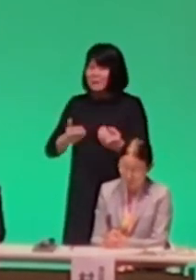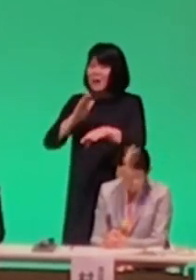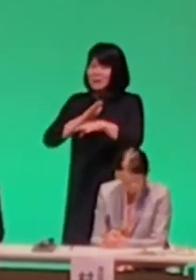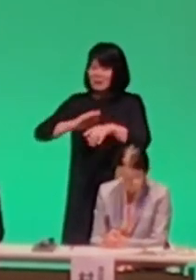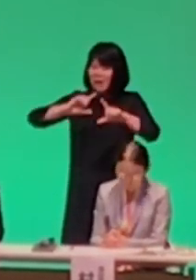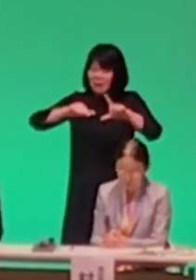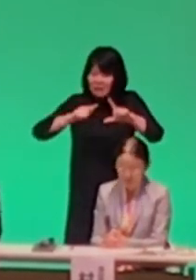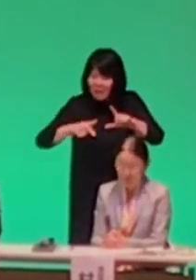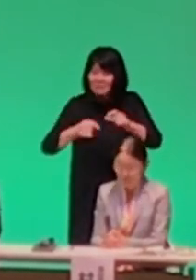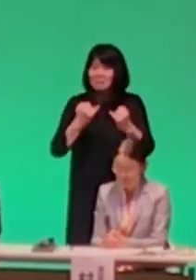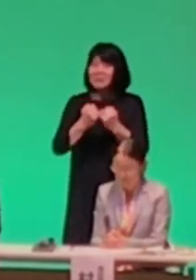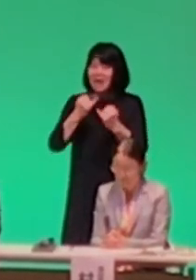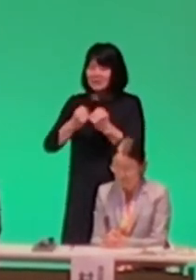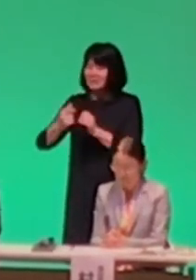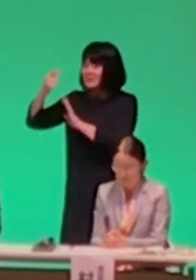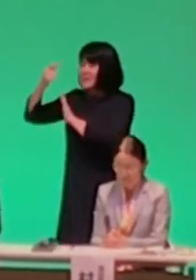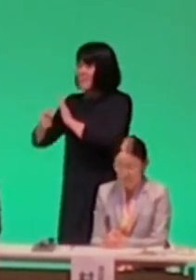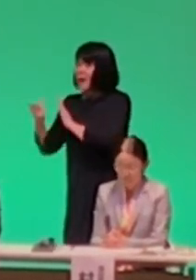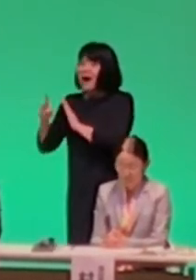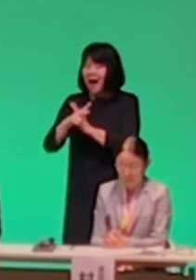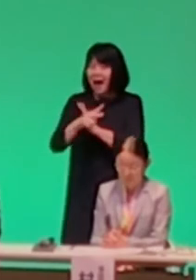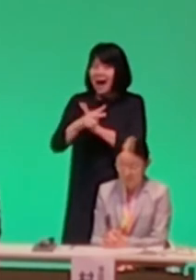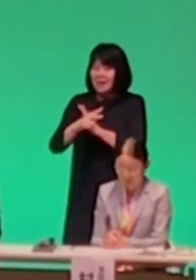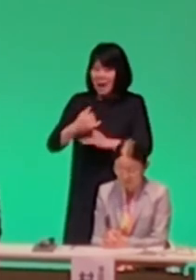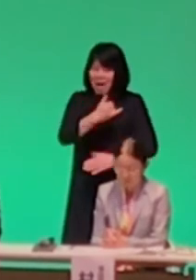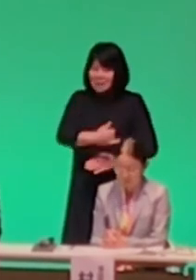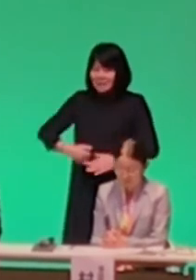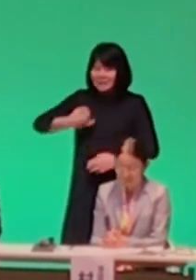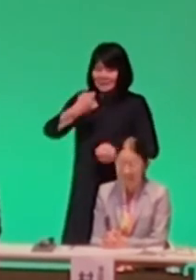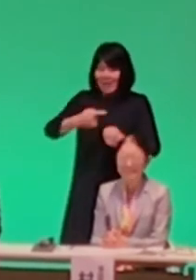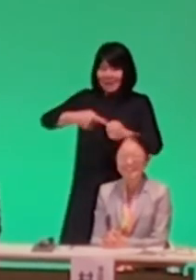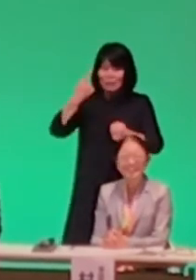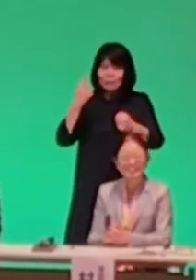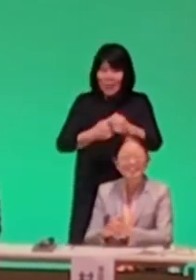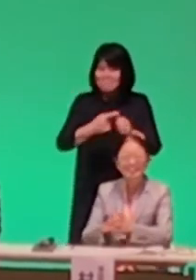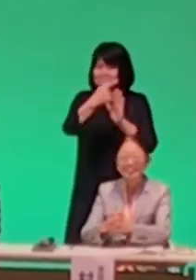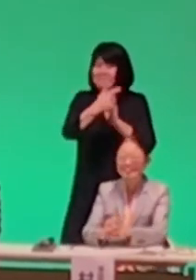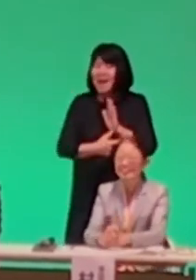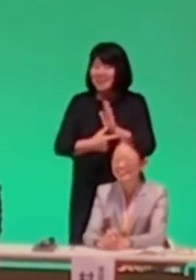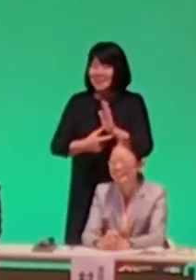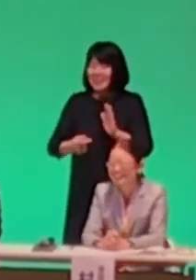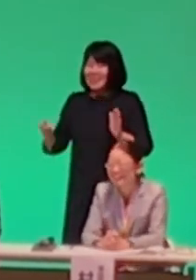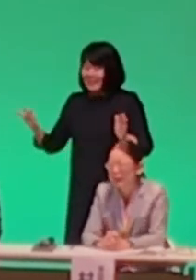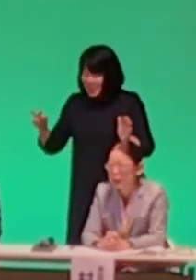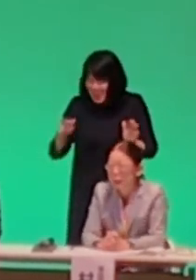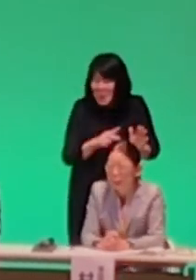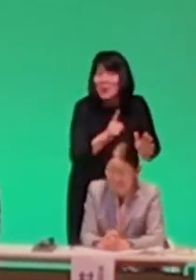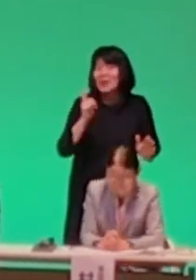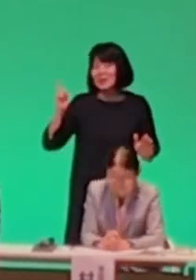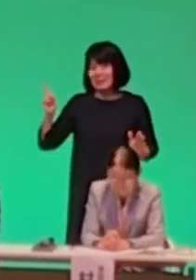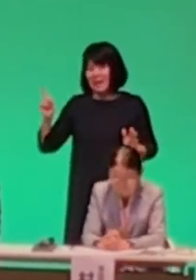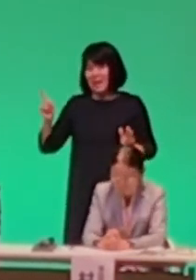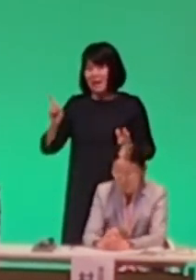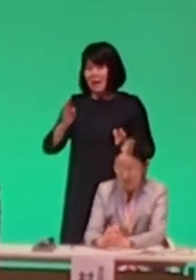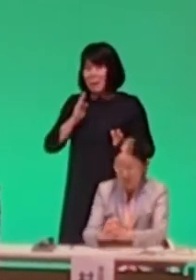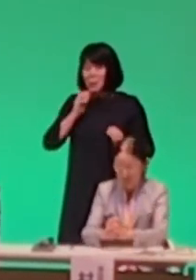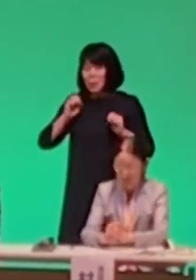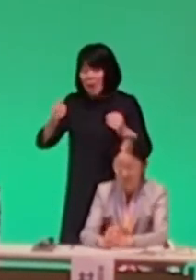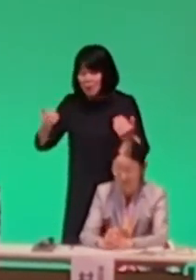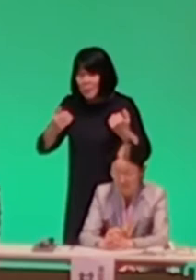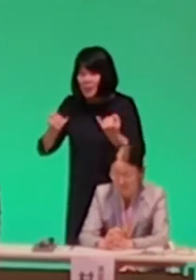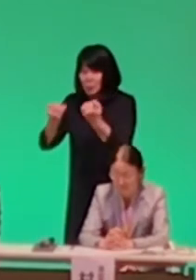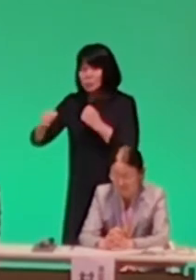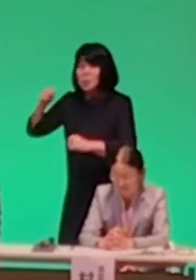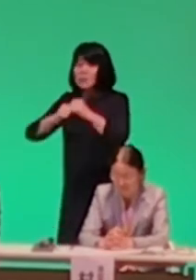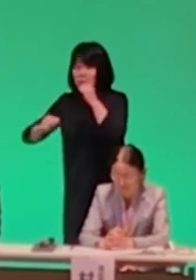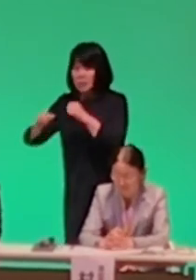方改革になってついには人生100年まで来てしまって、やっぱり本当にやるべきであった女性の活